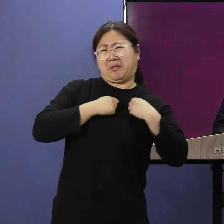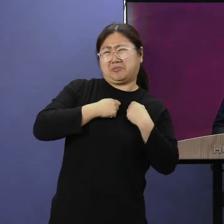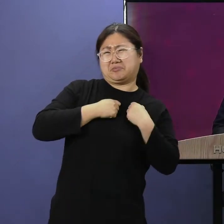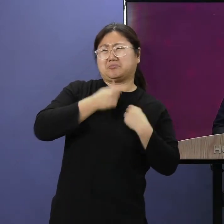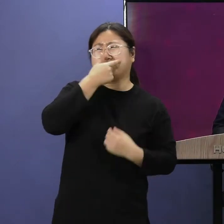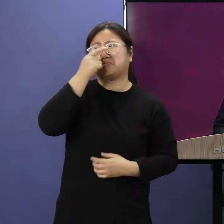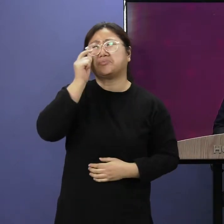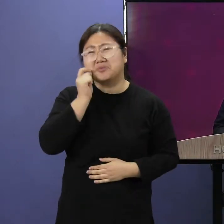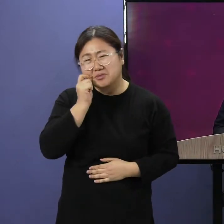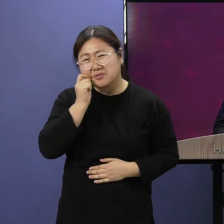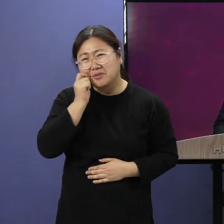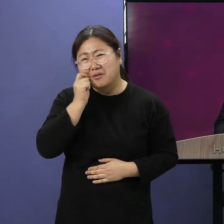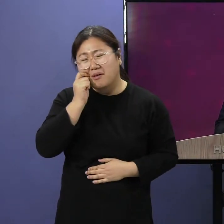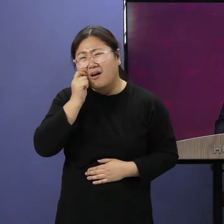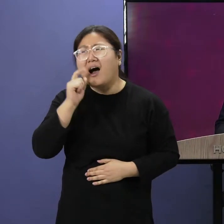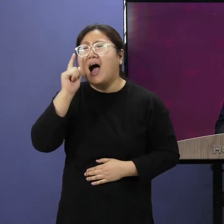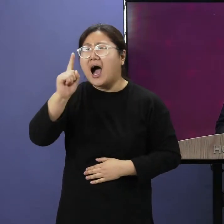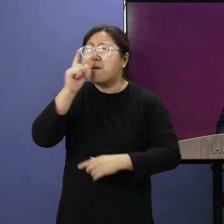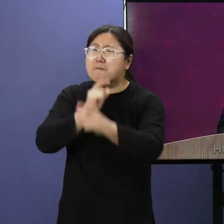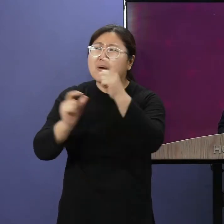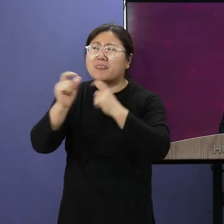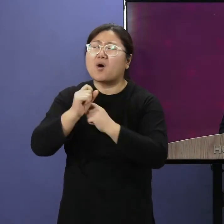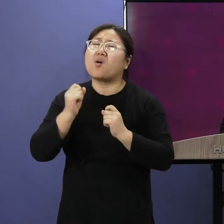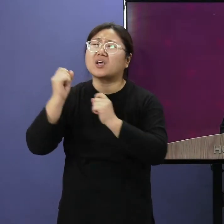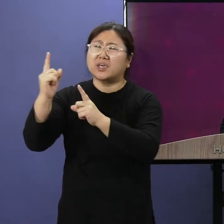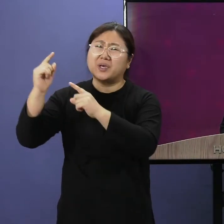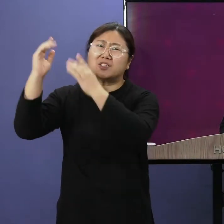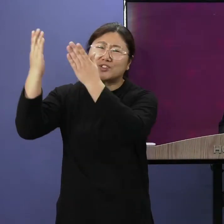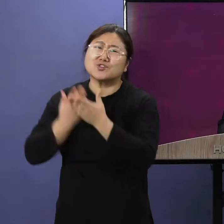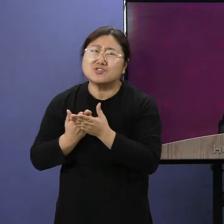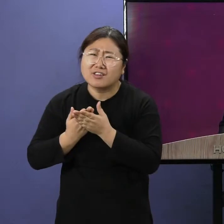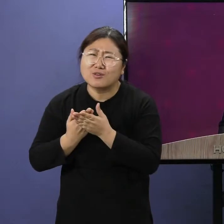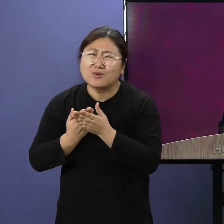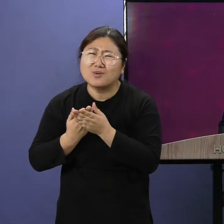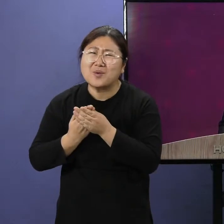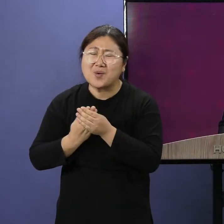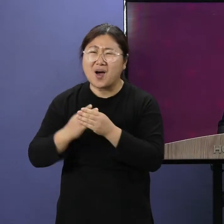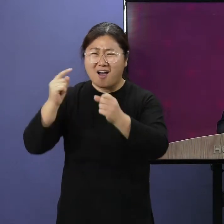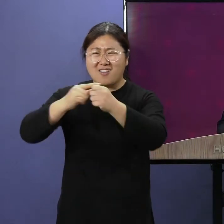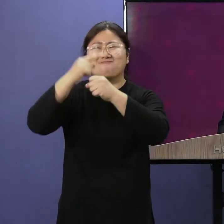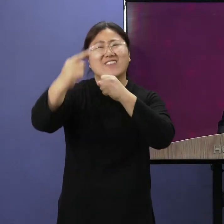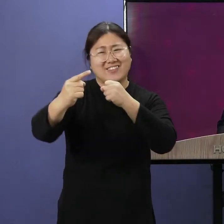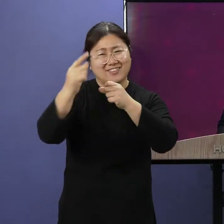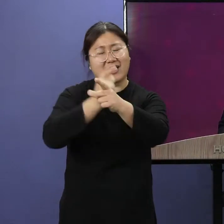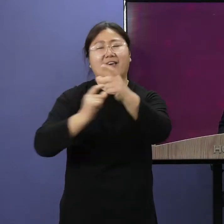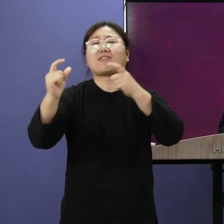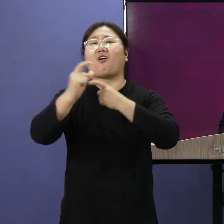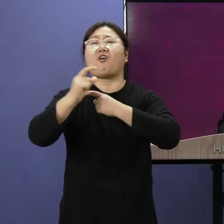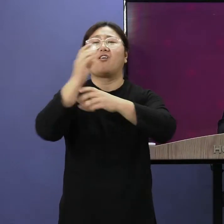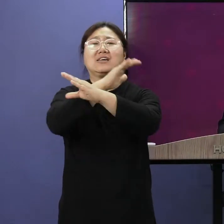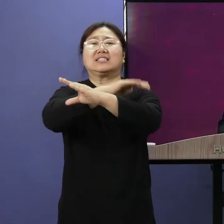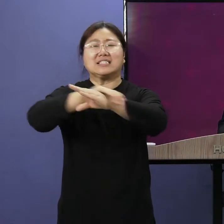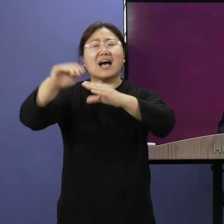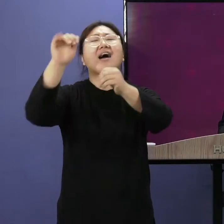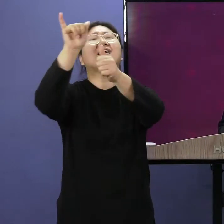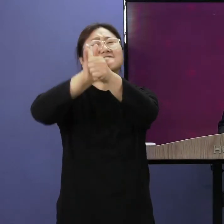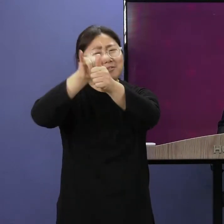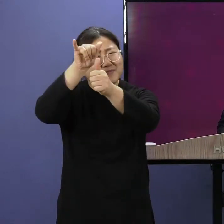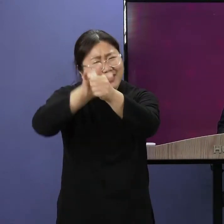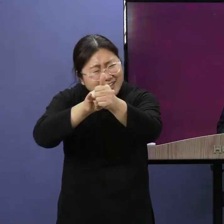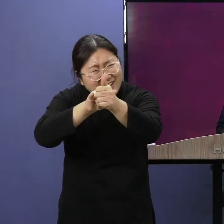하나님, 그러니 한 번만 더 저에게 기회를 주세요. 내년에는 더 잘 섬길게요. 더